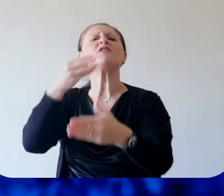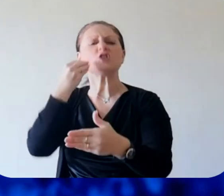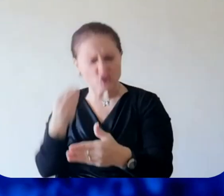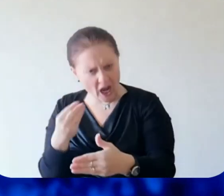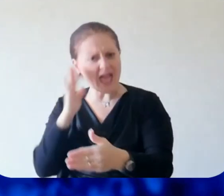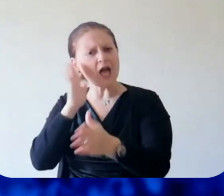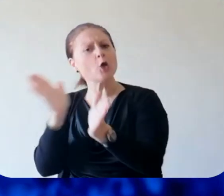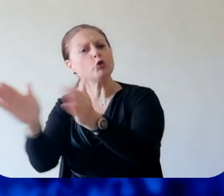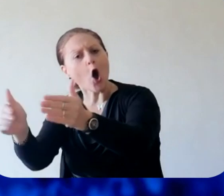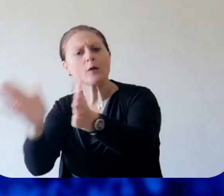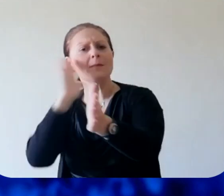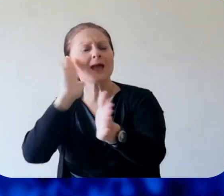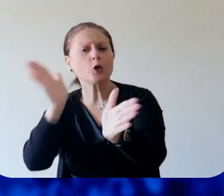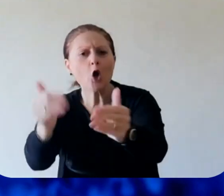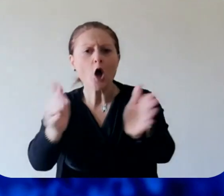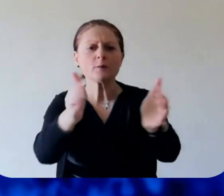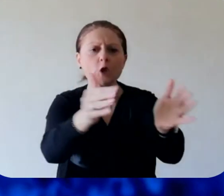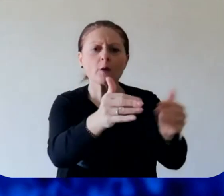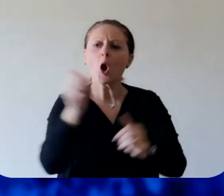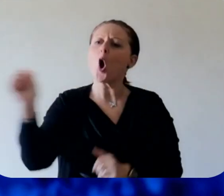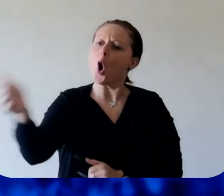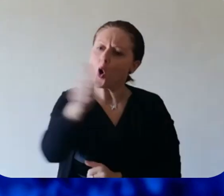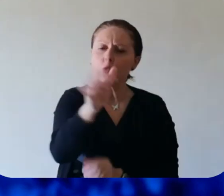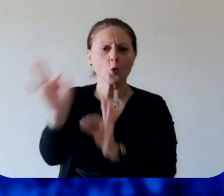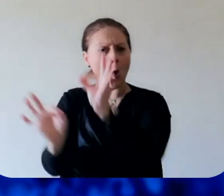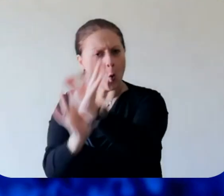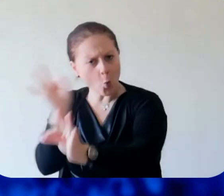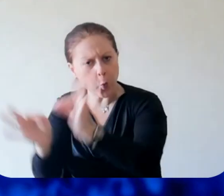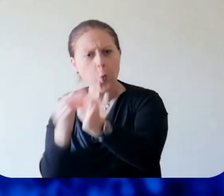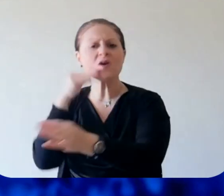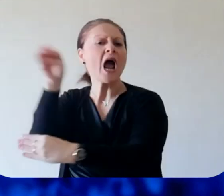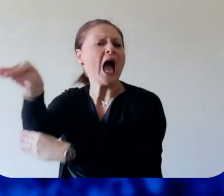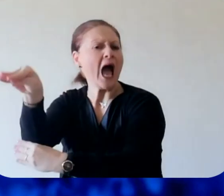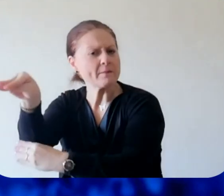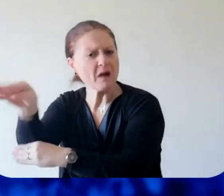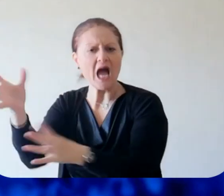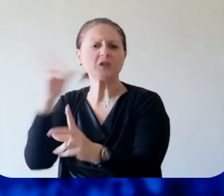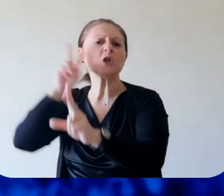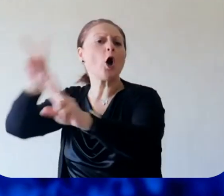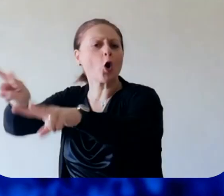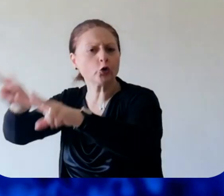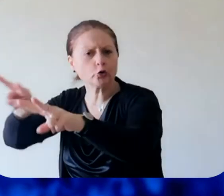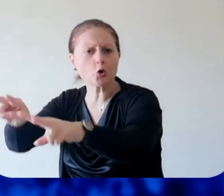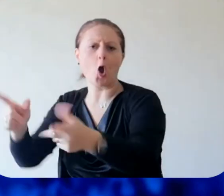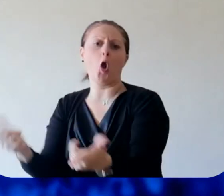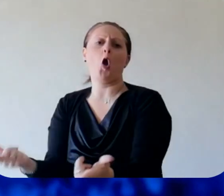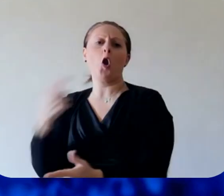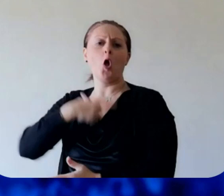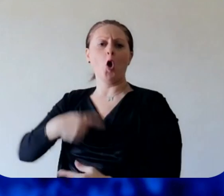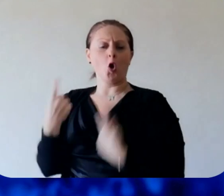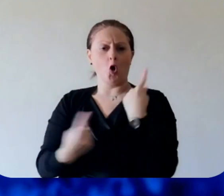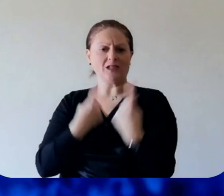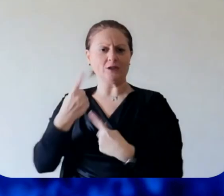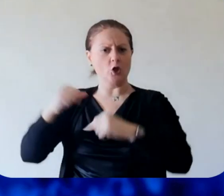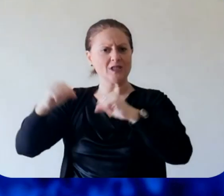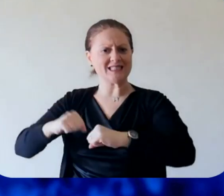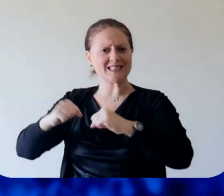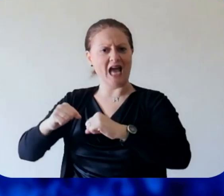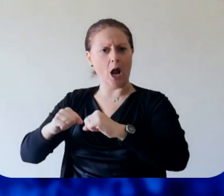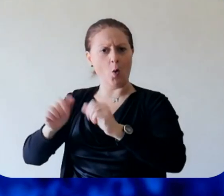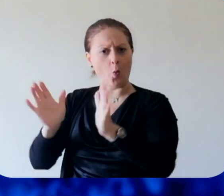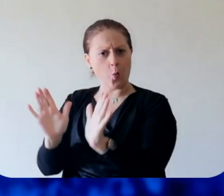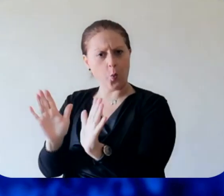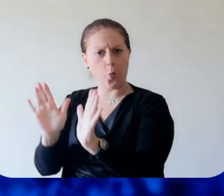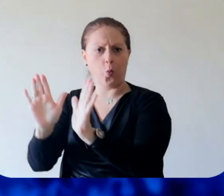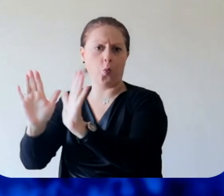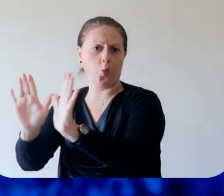altri, passare la sua quarantena, essere accudito, essere sfamato, essere controllato nelle sue condizioni generali di salute, che